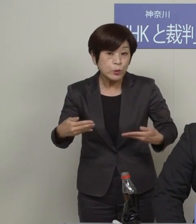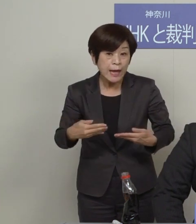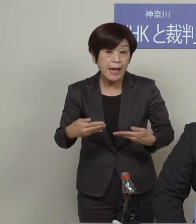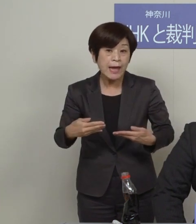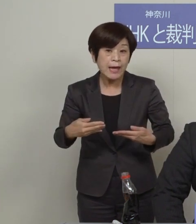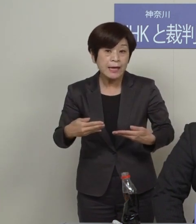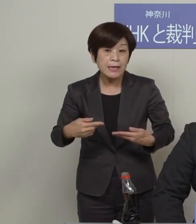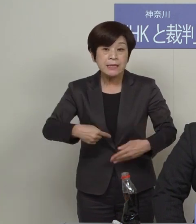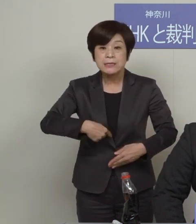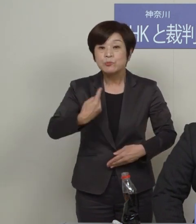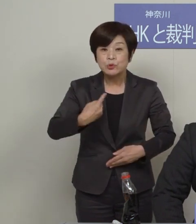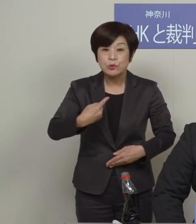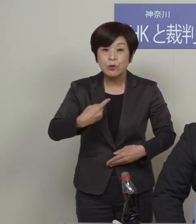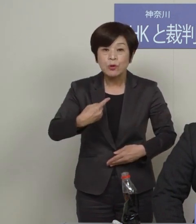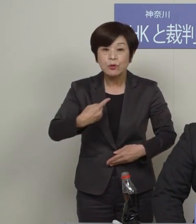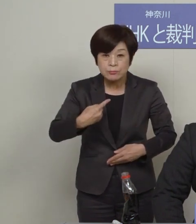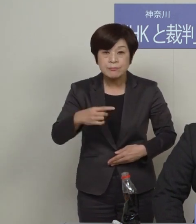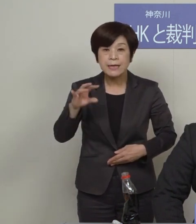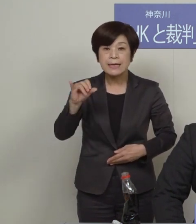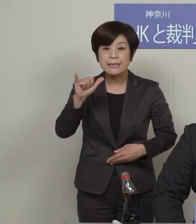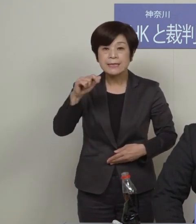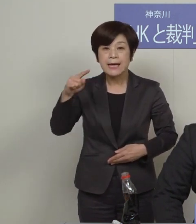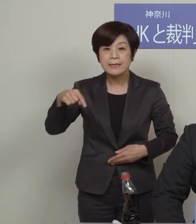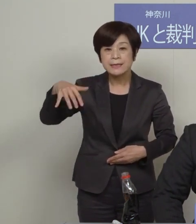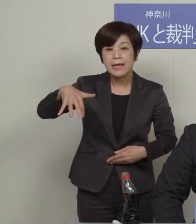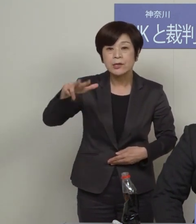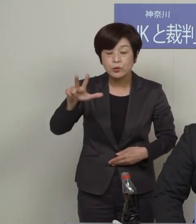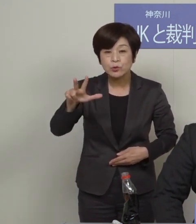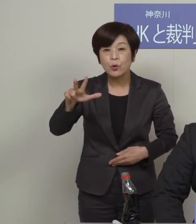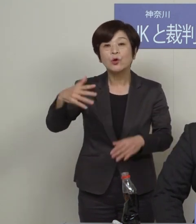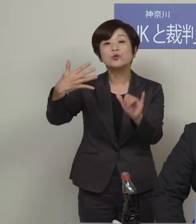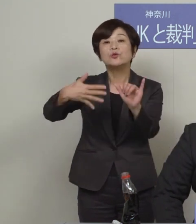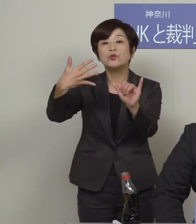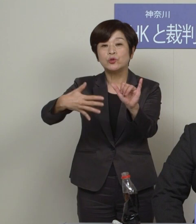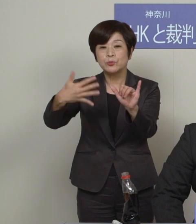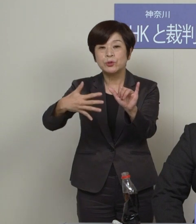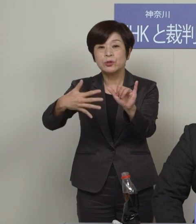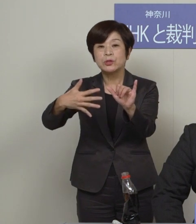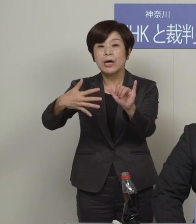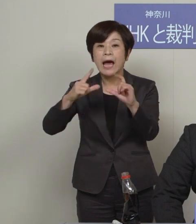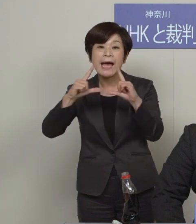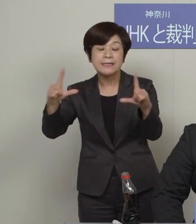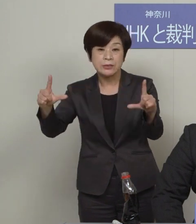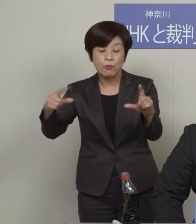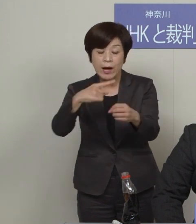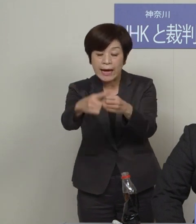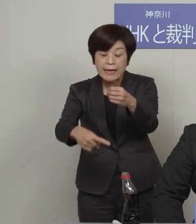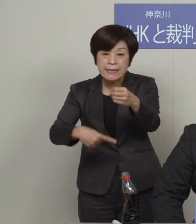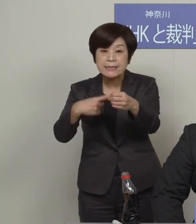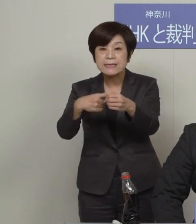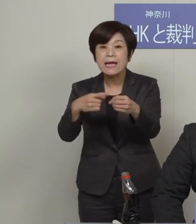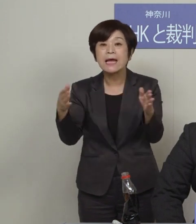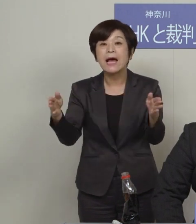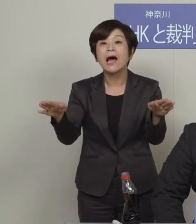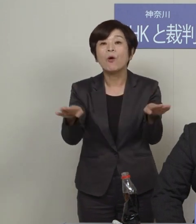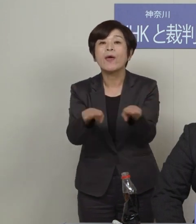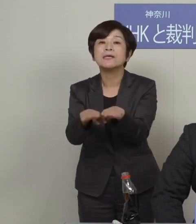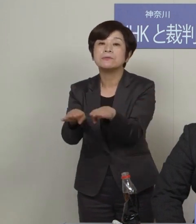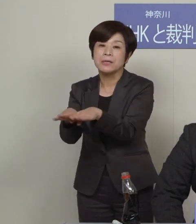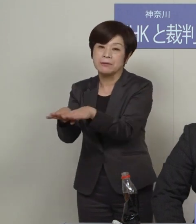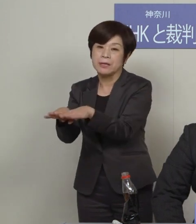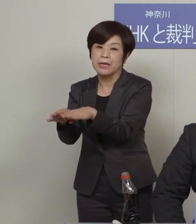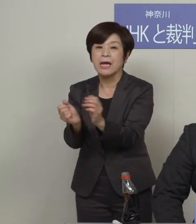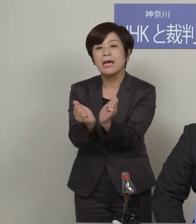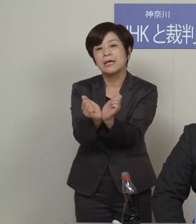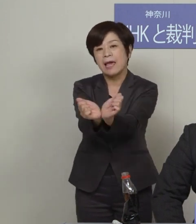であった自分のチャンネルも YouTube 配信は1年間一切せずにいました。刑務所